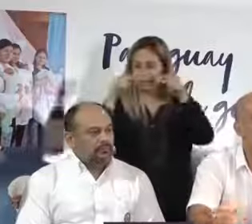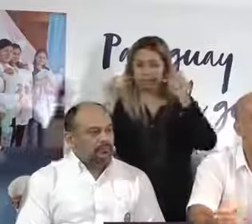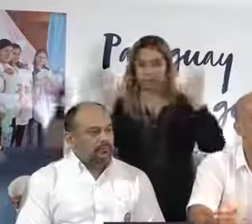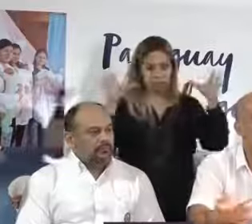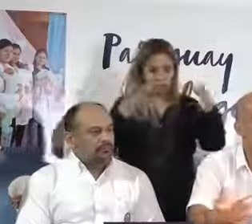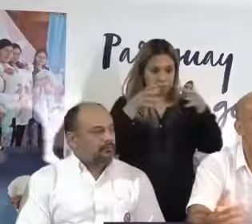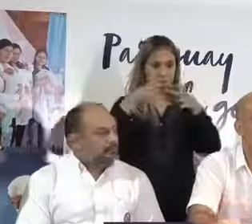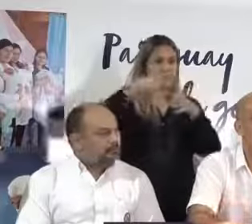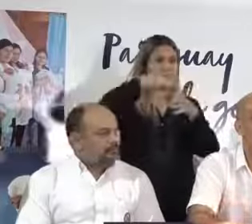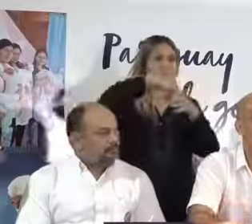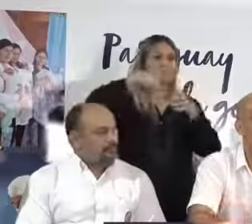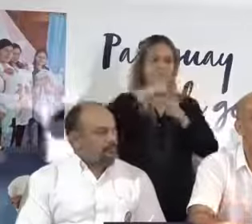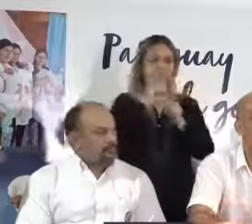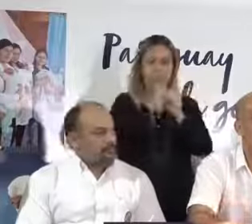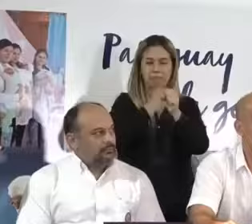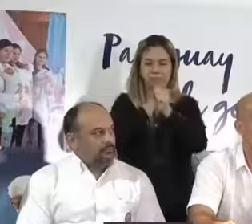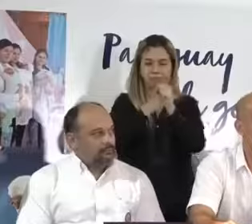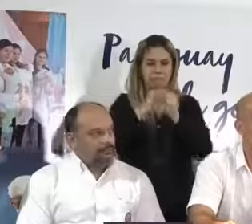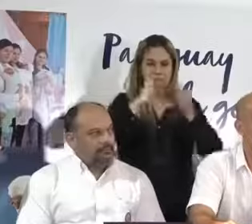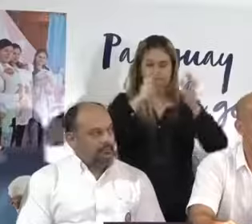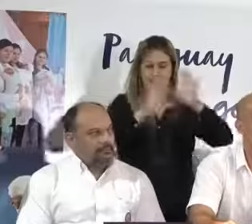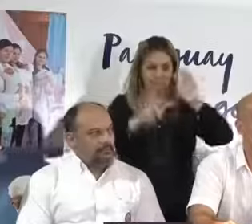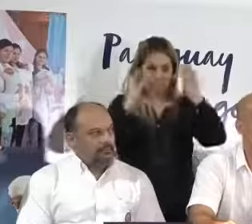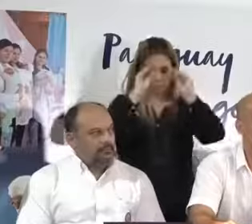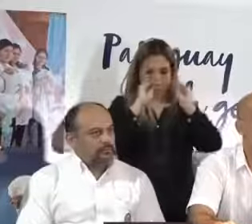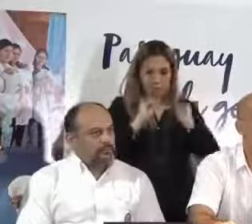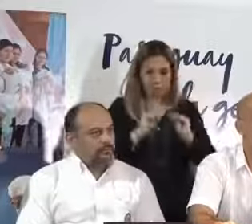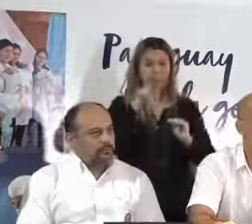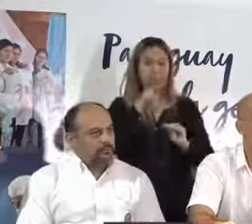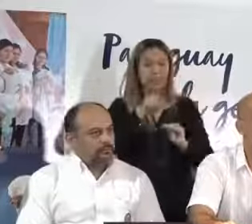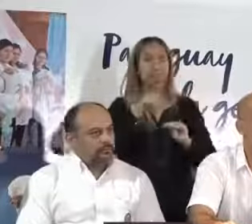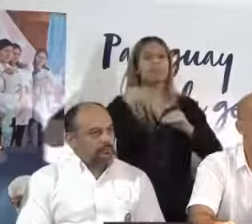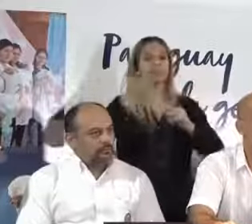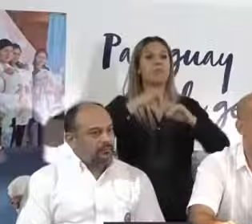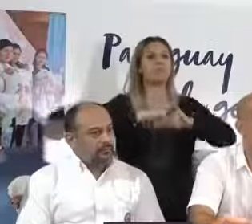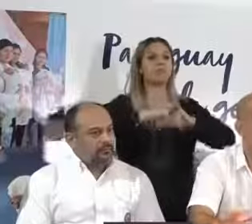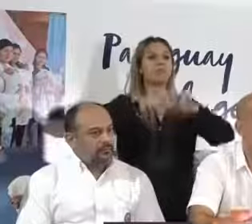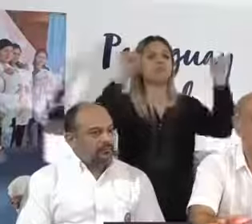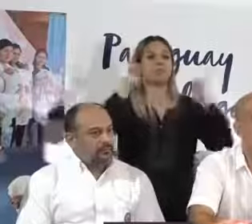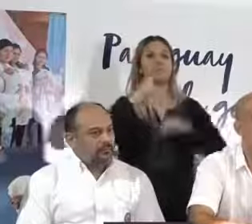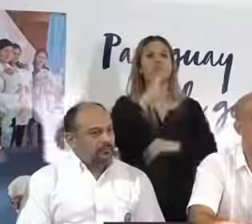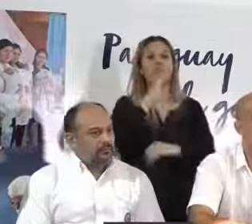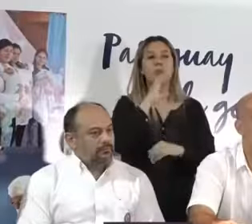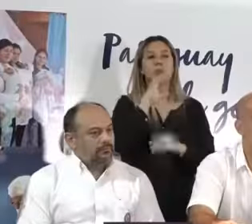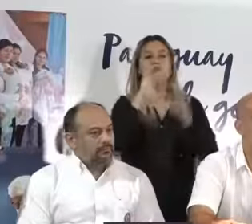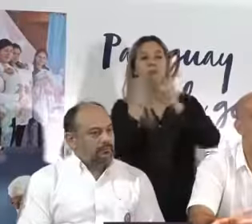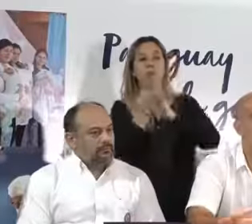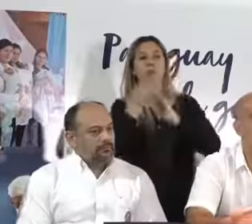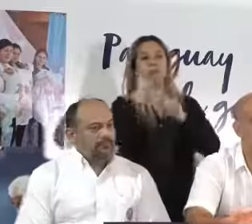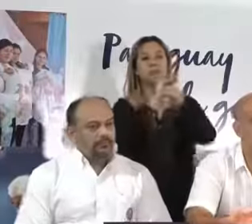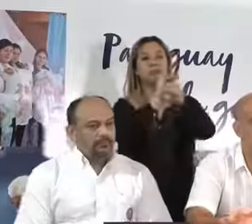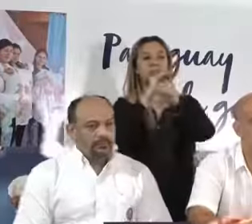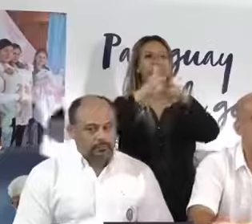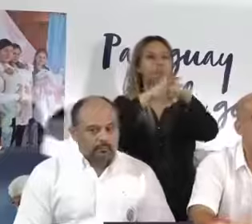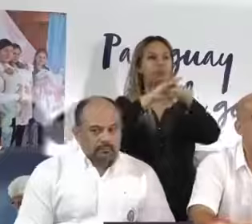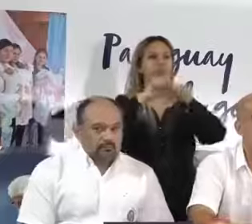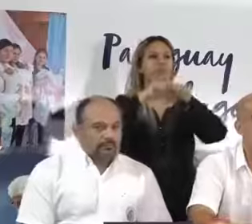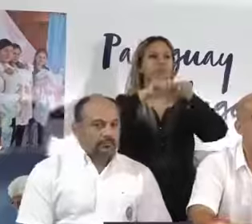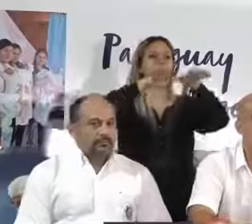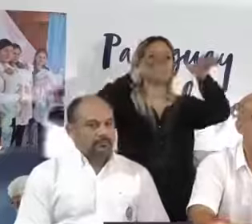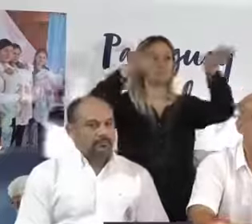con ellos hemos ajustado estos protocolos que son socializados con todos los profesionales de blanco de todos